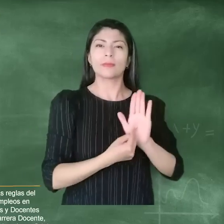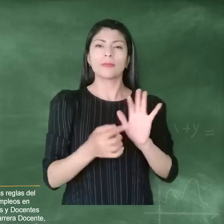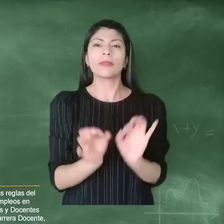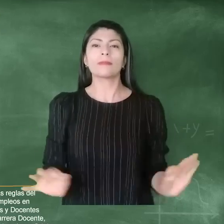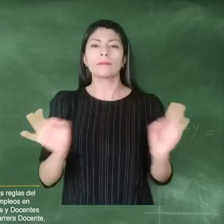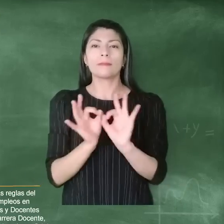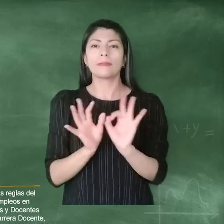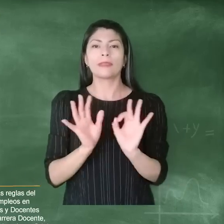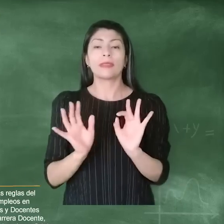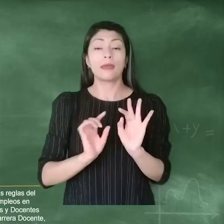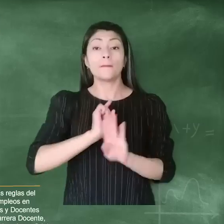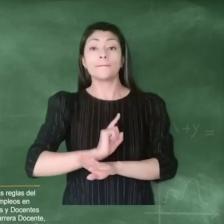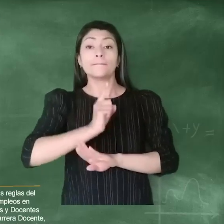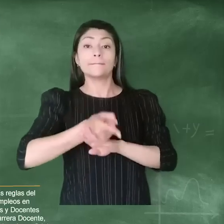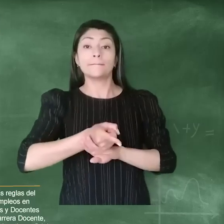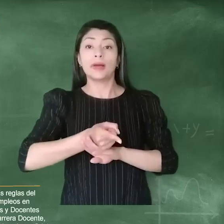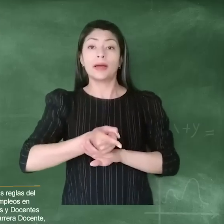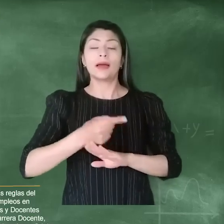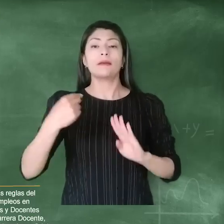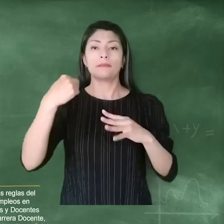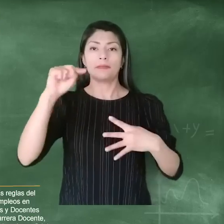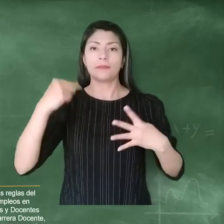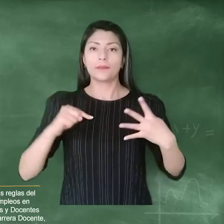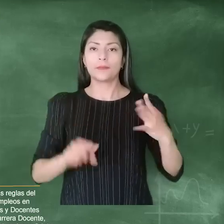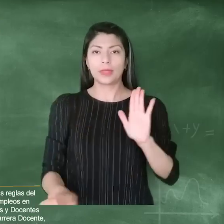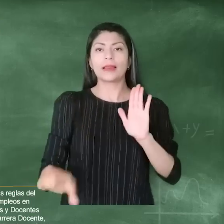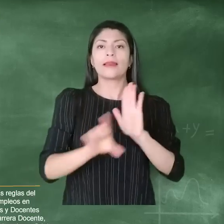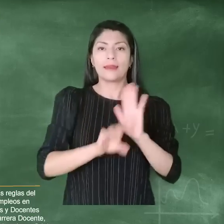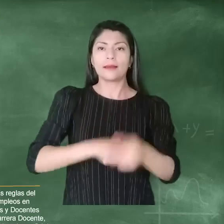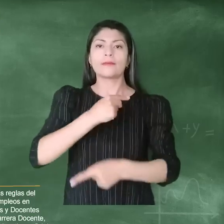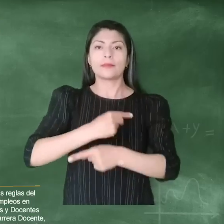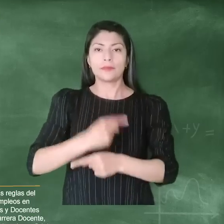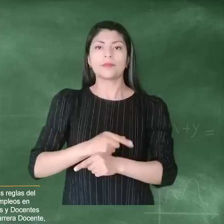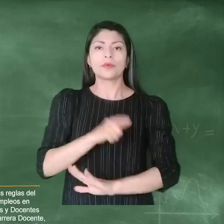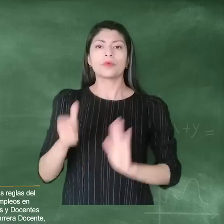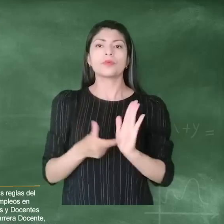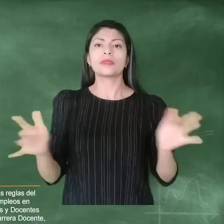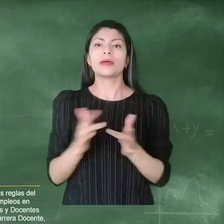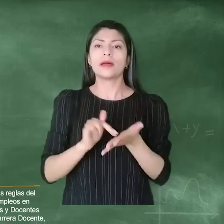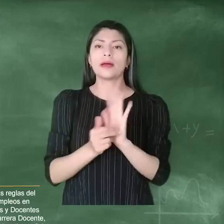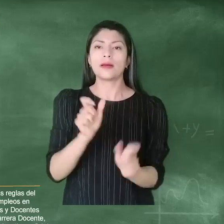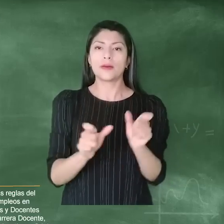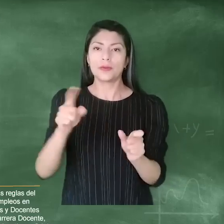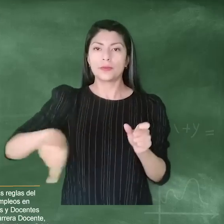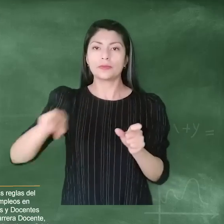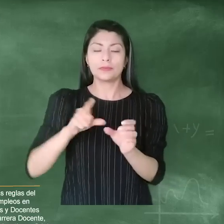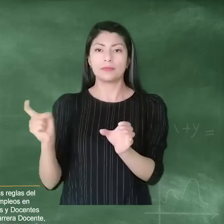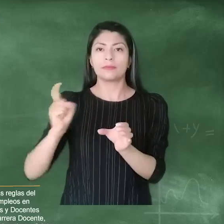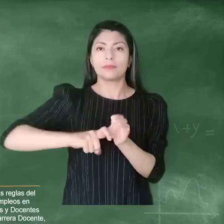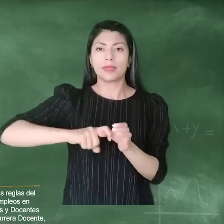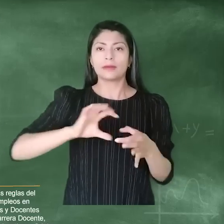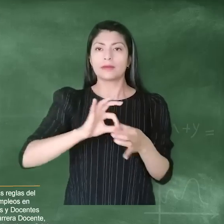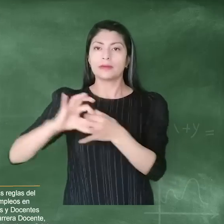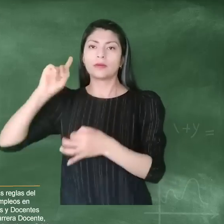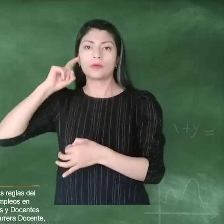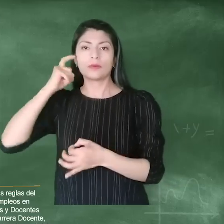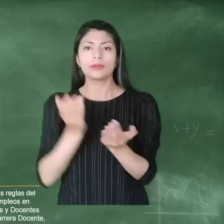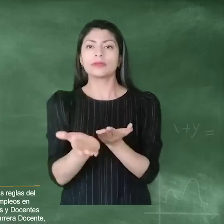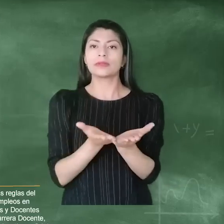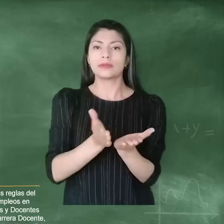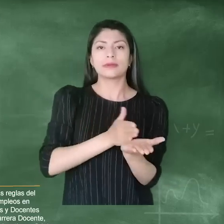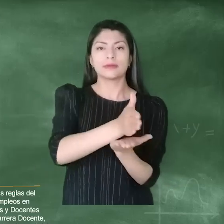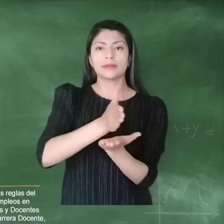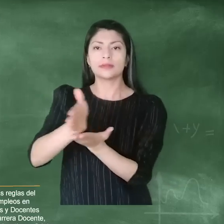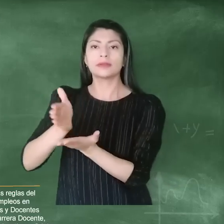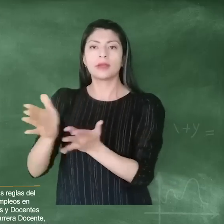cual señala que las disposiciones contenidas en dicha ley se aplicarán, con carácter supletorio a los servidores públicos de